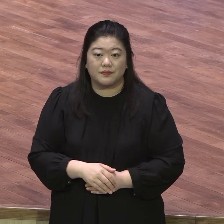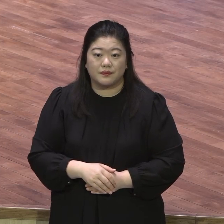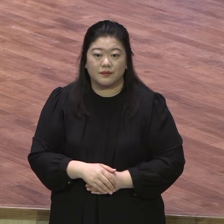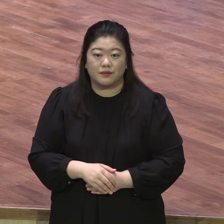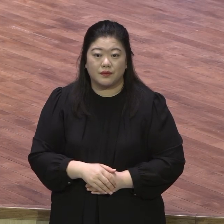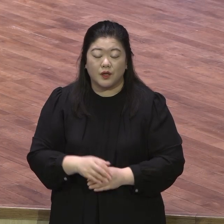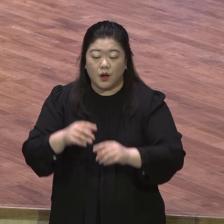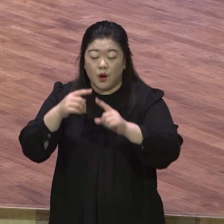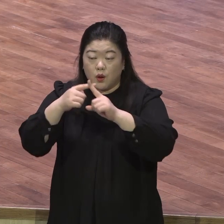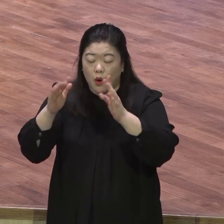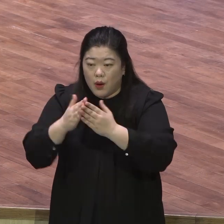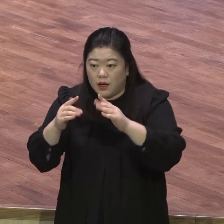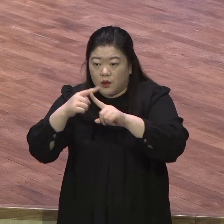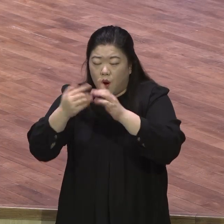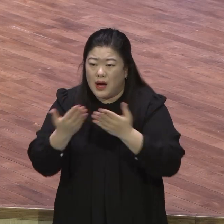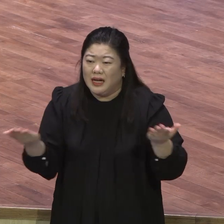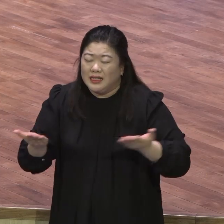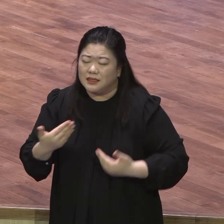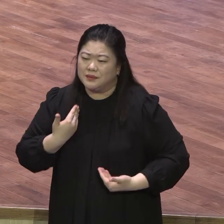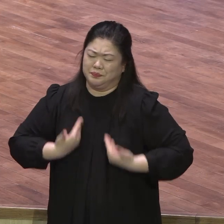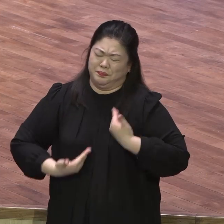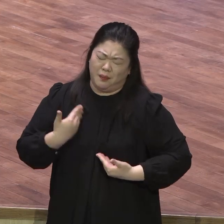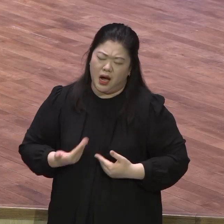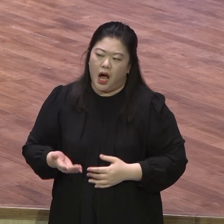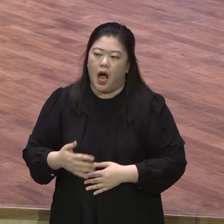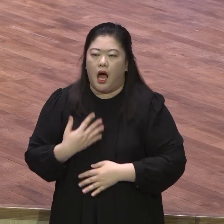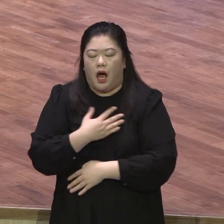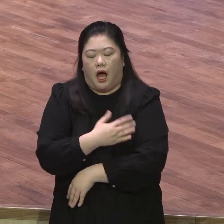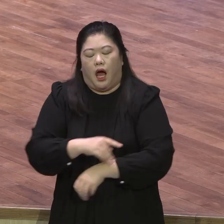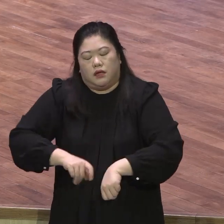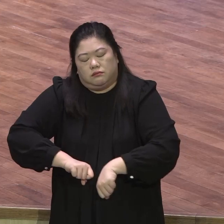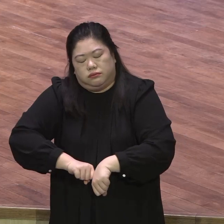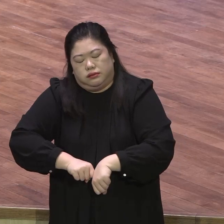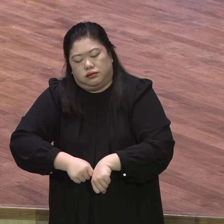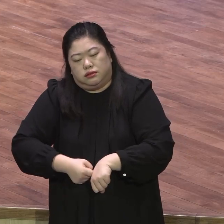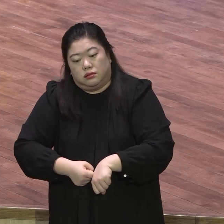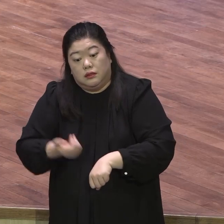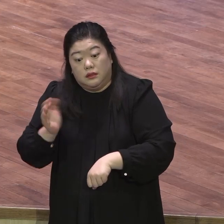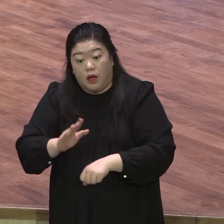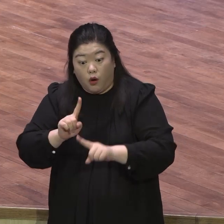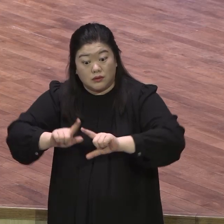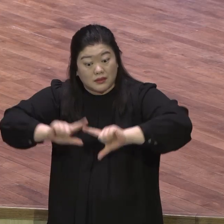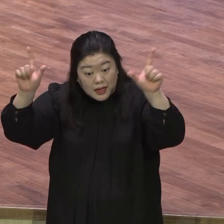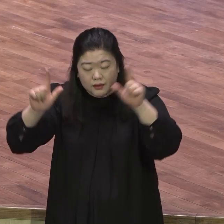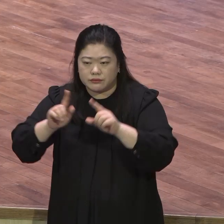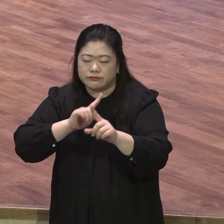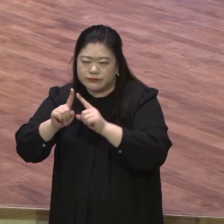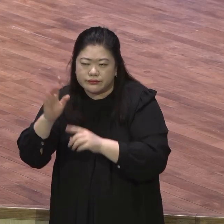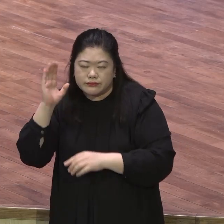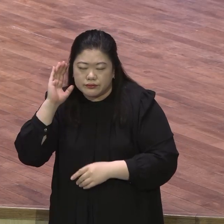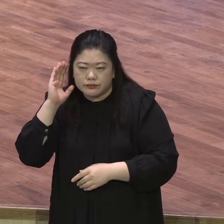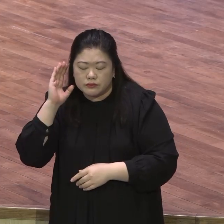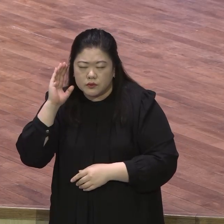받고는 게 교회가 교회 살고 싶어. 교회 가서 그러니까 퇴근하면 교회 오는 건 교회 그냥. 퇴근하면 교회 와.